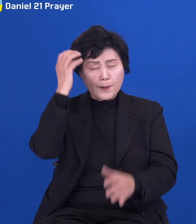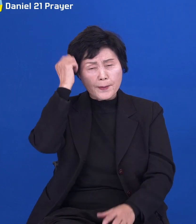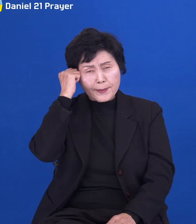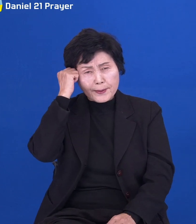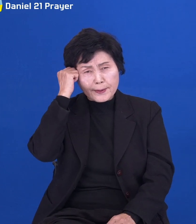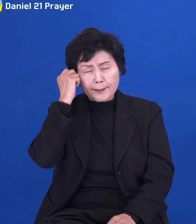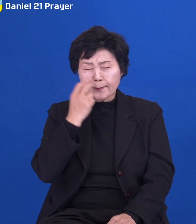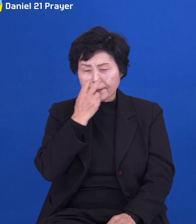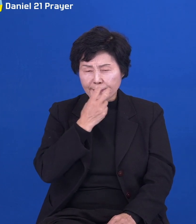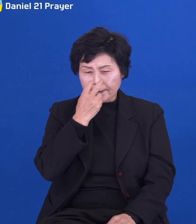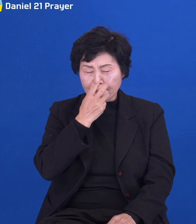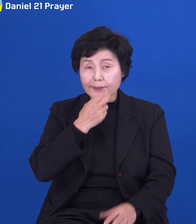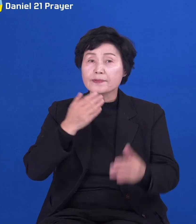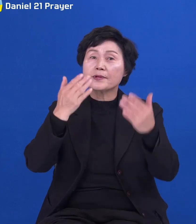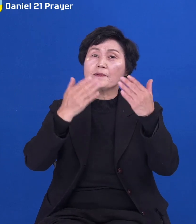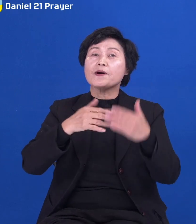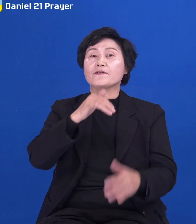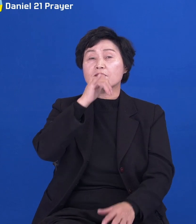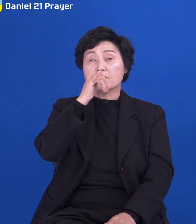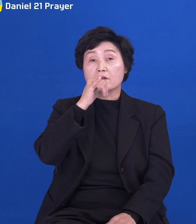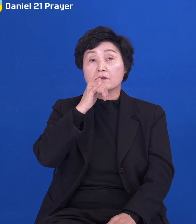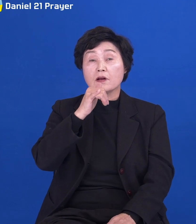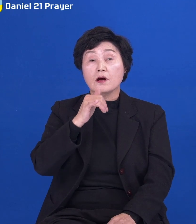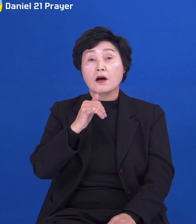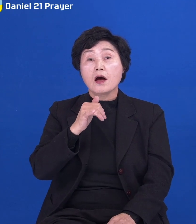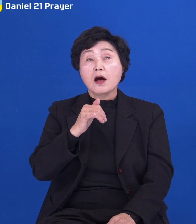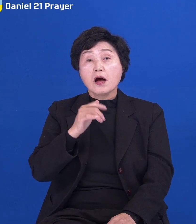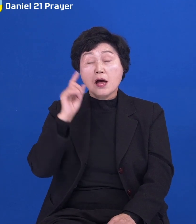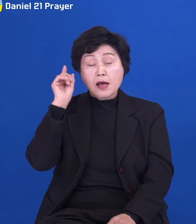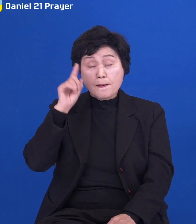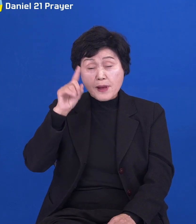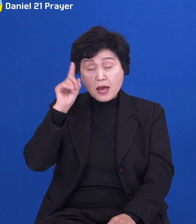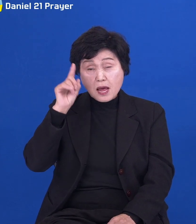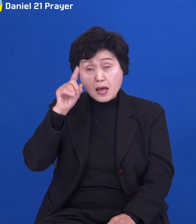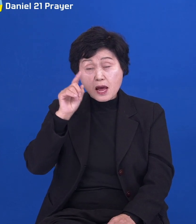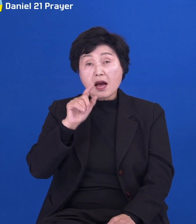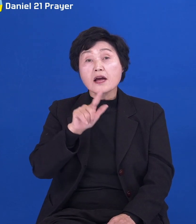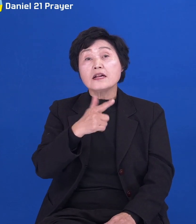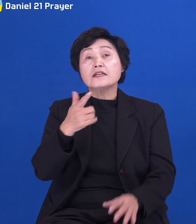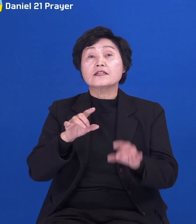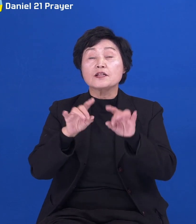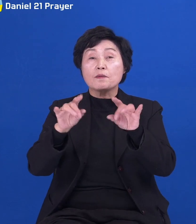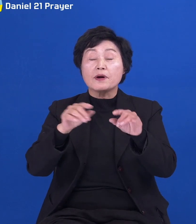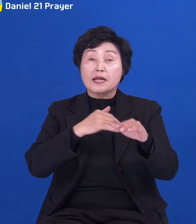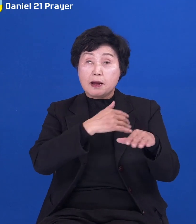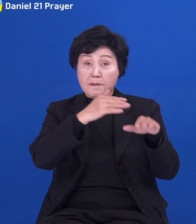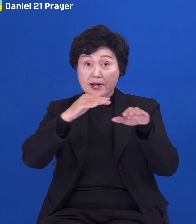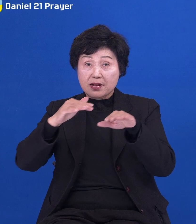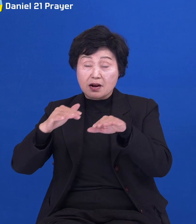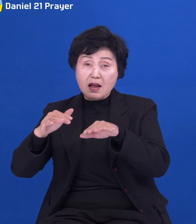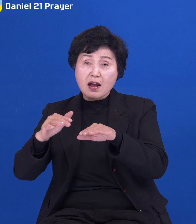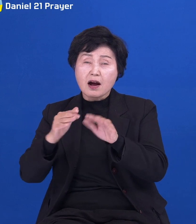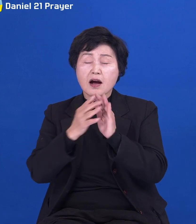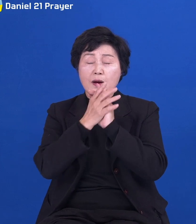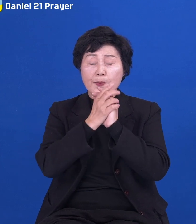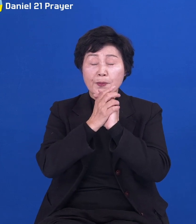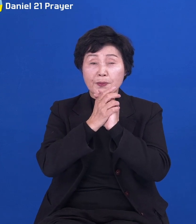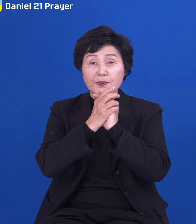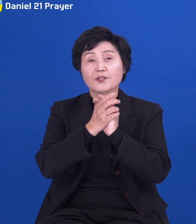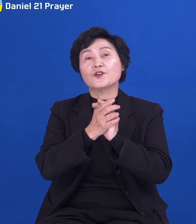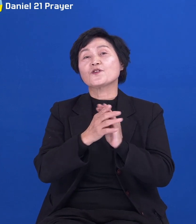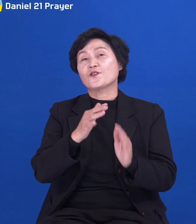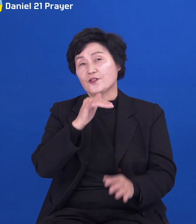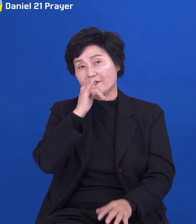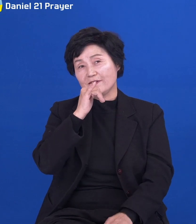흘러갔어요. 저녁에는 거의 매일 바닷가에 나가서 철야 기도를 드렸어요. 제가 살던 데서 안동성 일조시가 바닷가